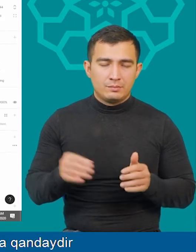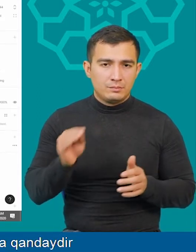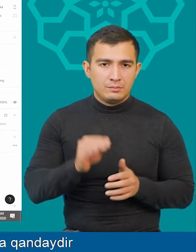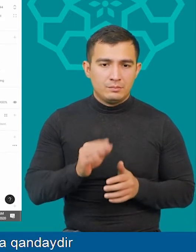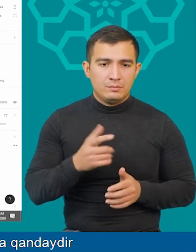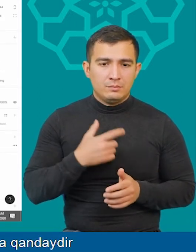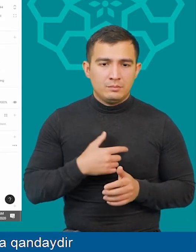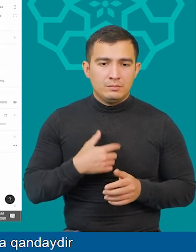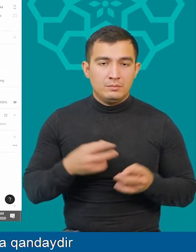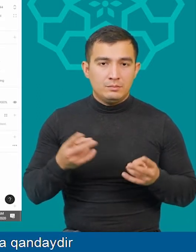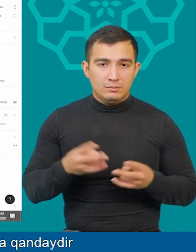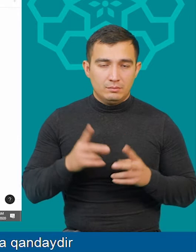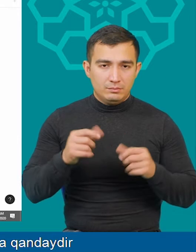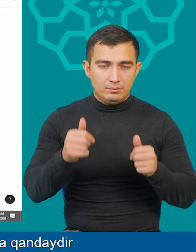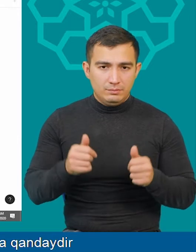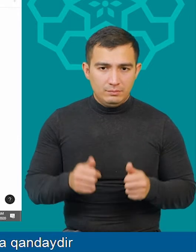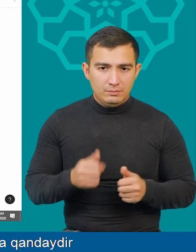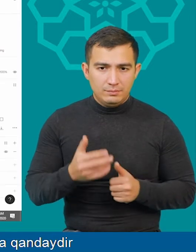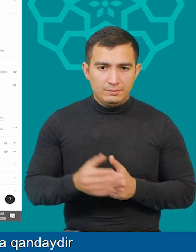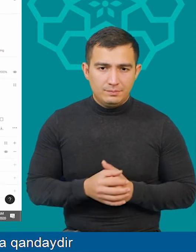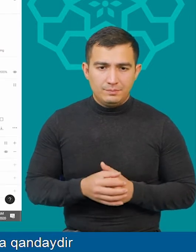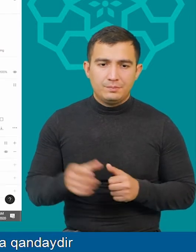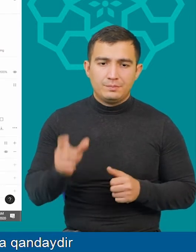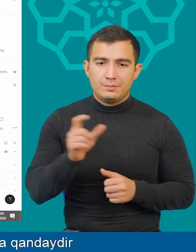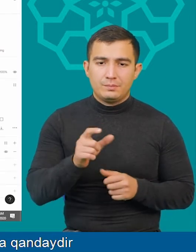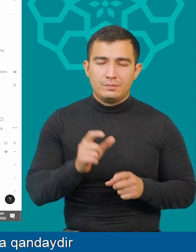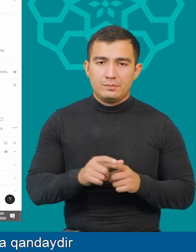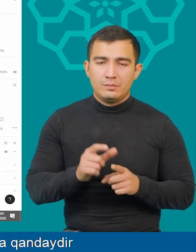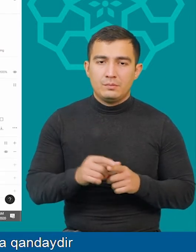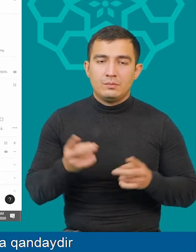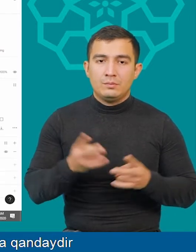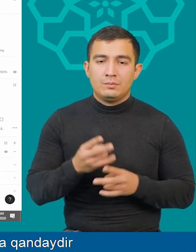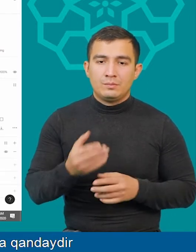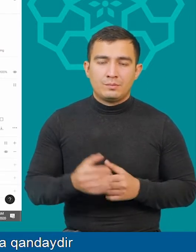o'zimizga kerakli rasm, misol uchun bu yoqqa va bu yoqda kerakli so'z.